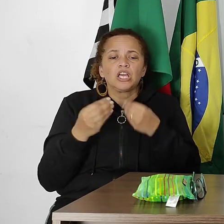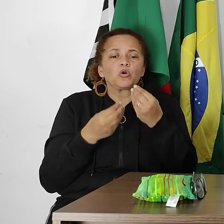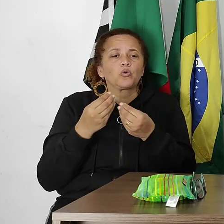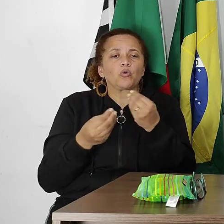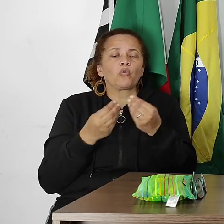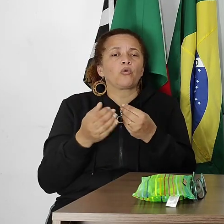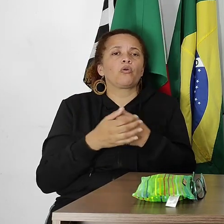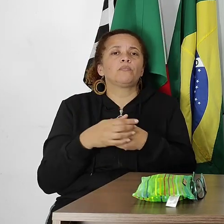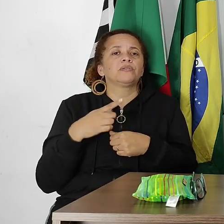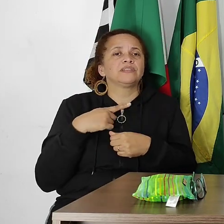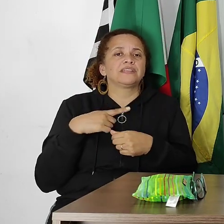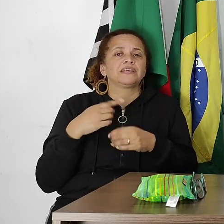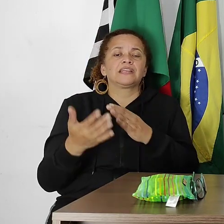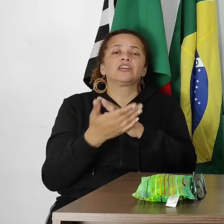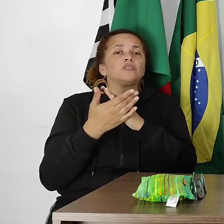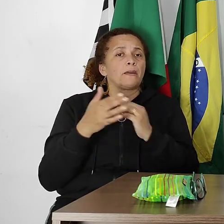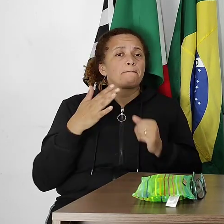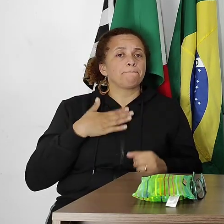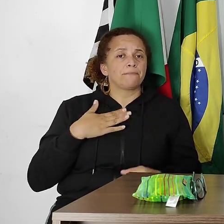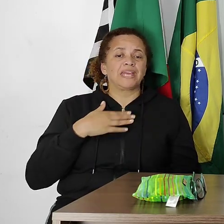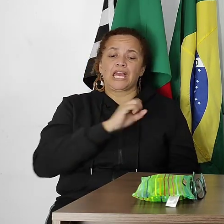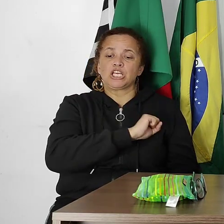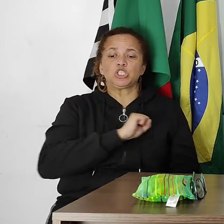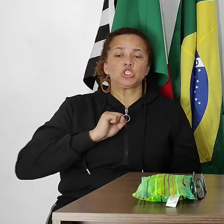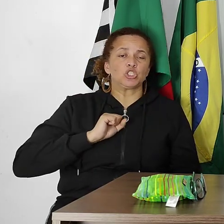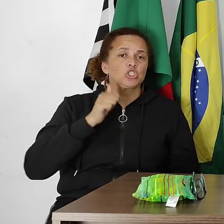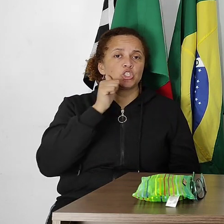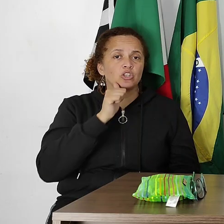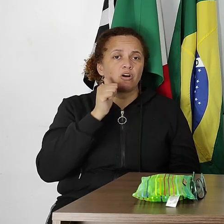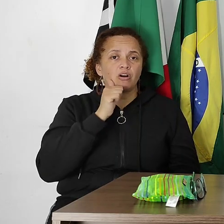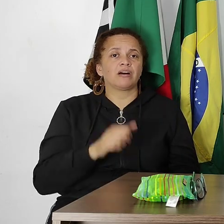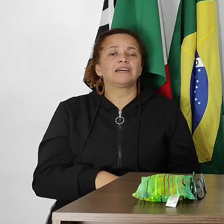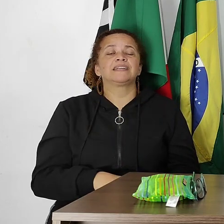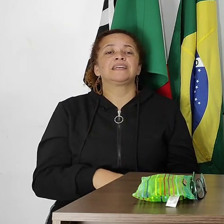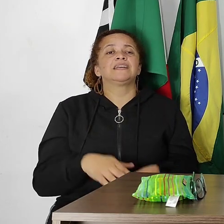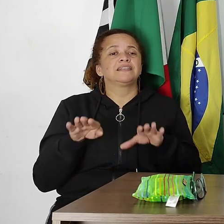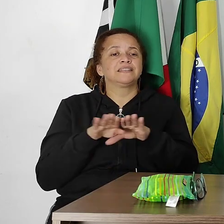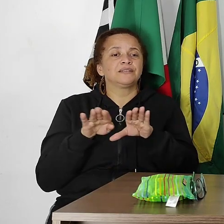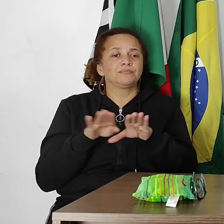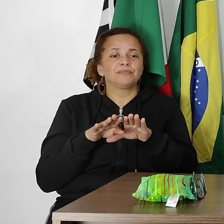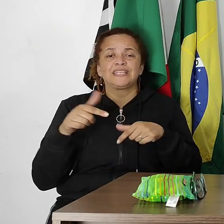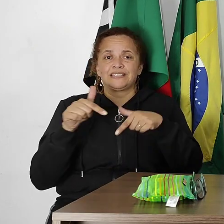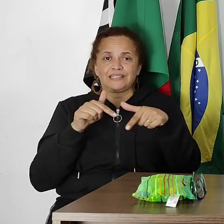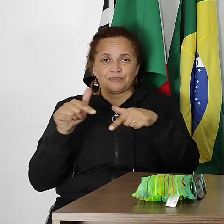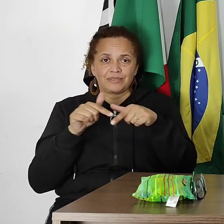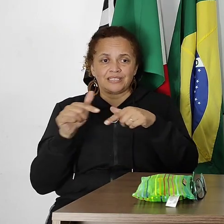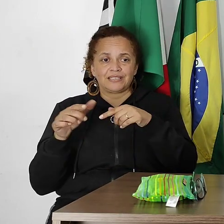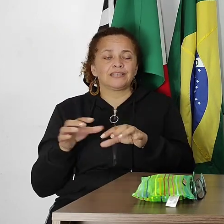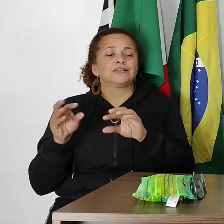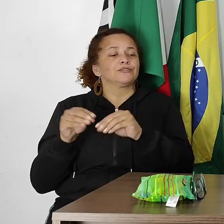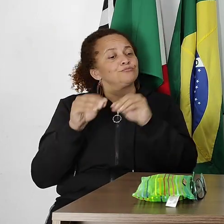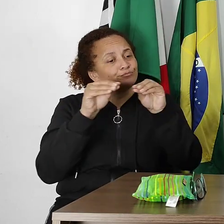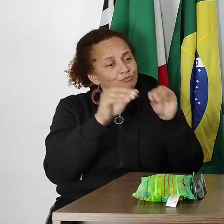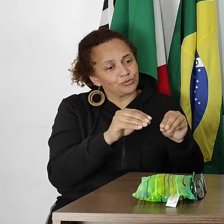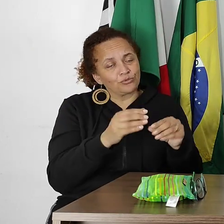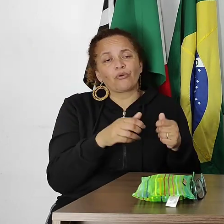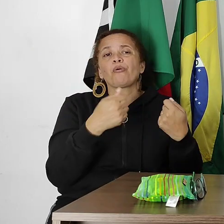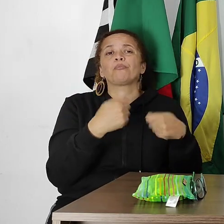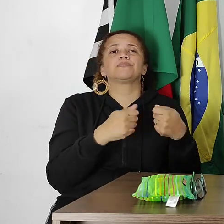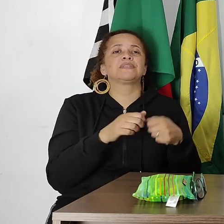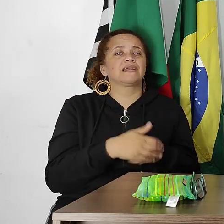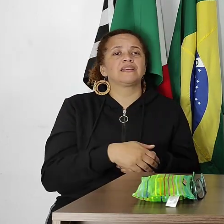sogra nem estava nessa época aqui. Ela estava já trabalhando lá em Pinheiros e ela já ficava por lá, né? Não tinha com quem contar,